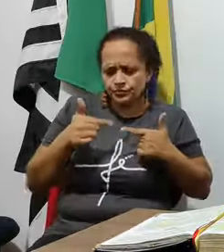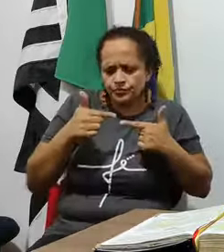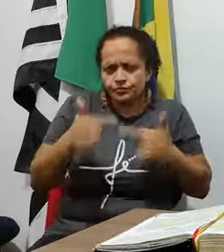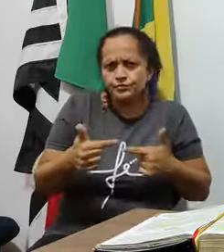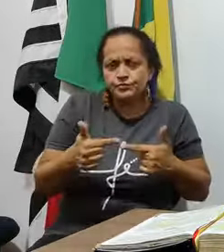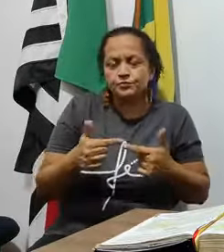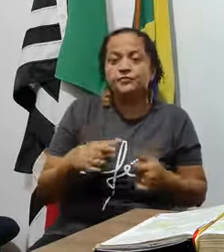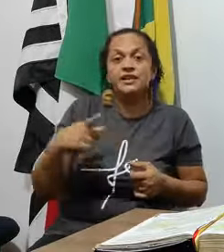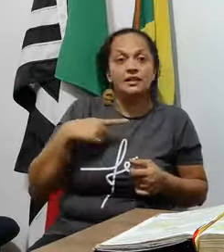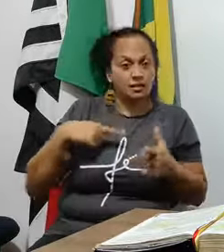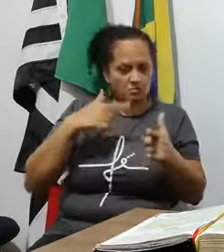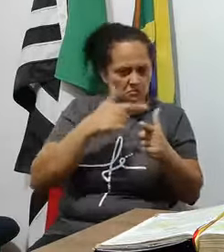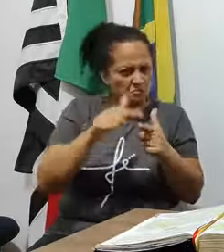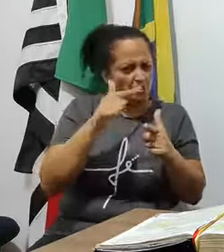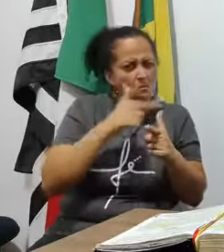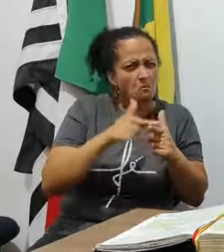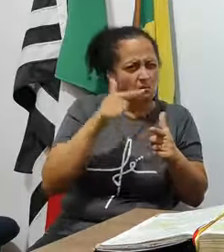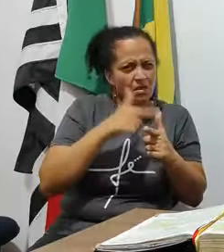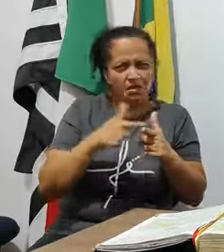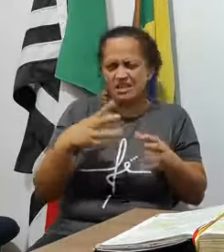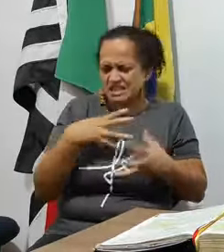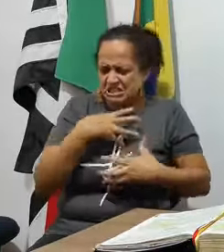tribulações e perseguições,